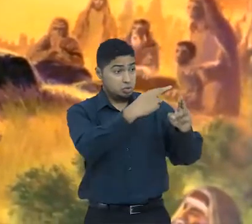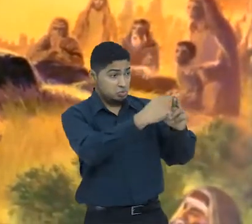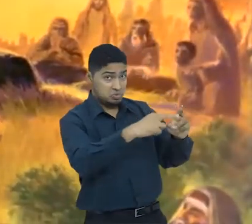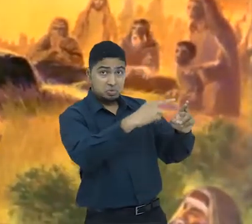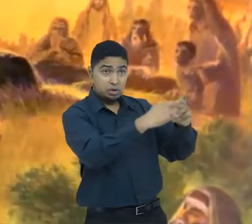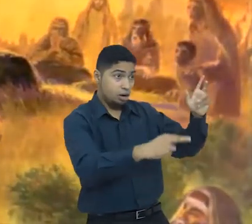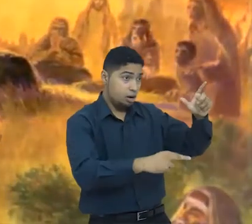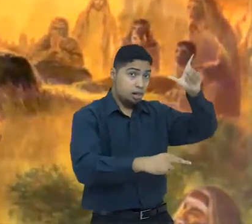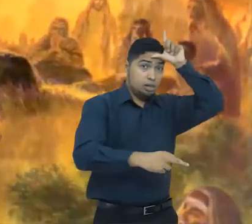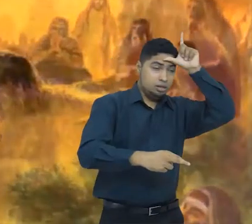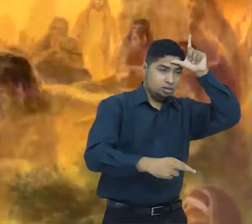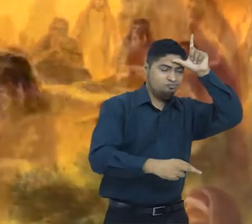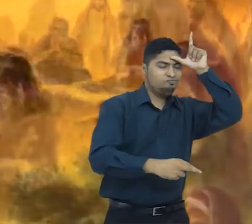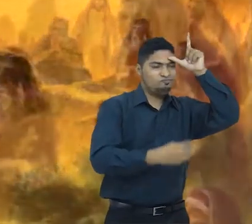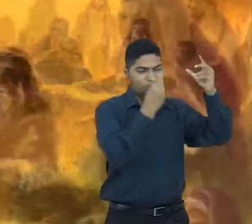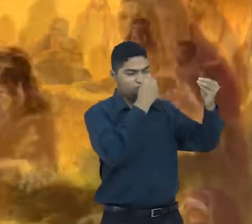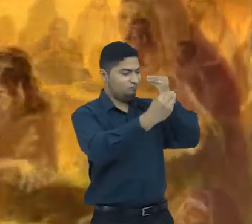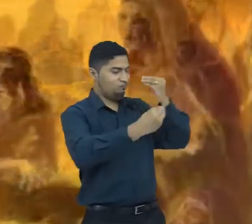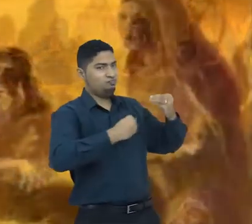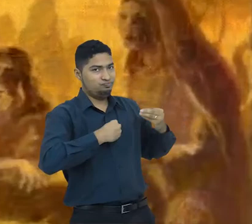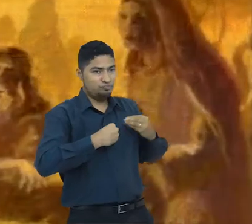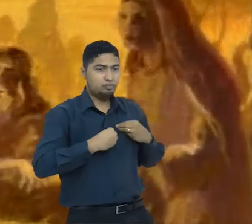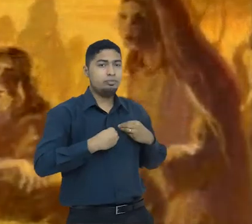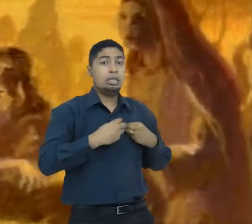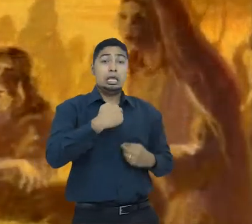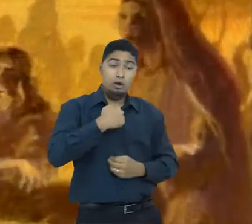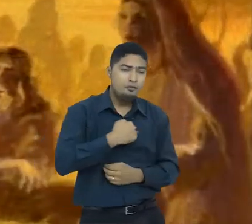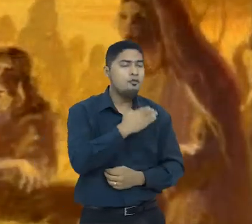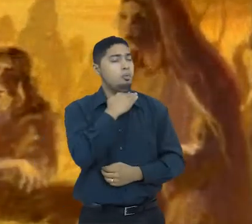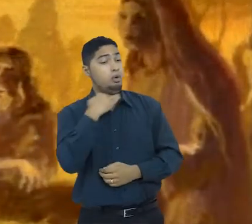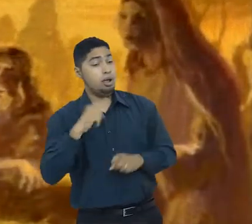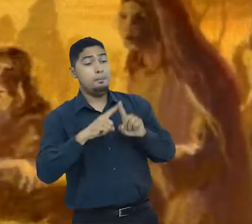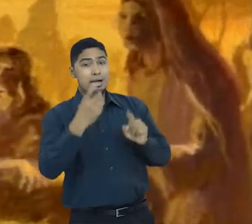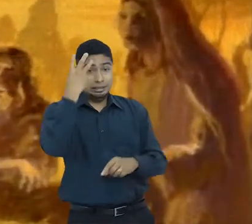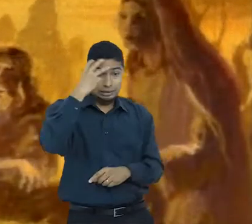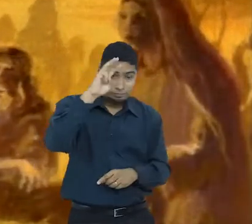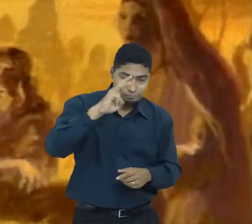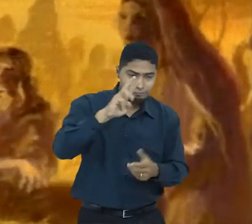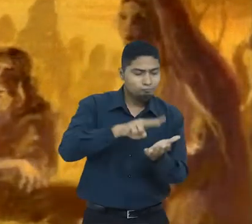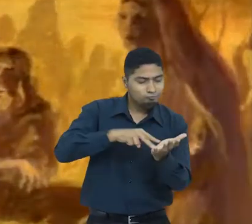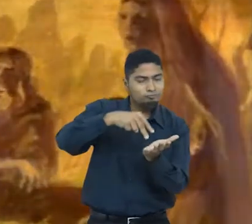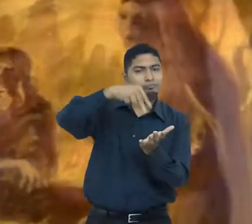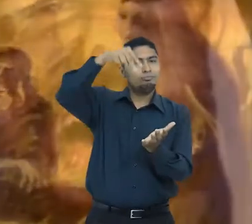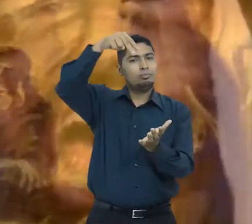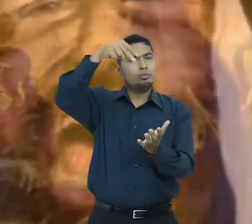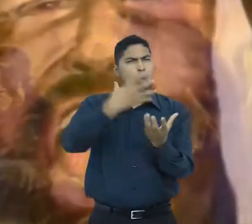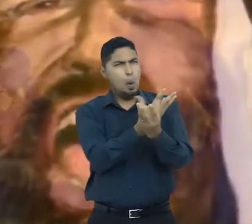seria morto, mas ressuscitaria no terceiro dia. Muitos líderes religiosos e